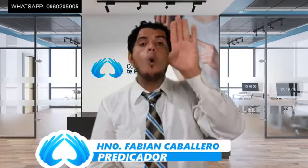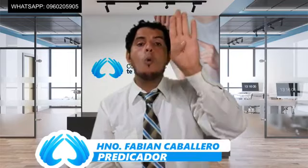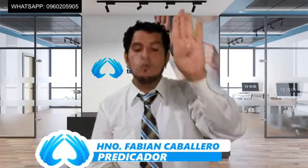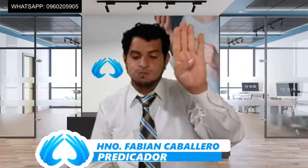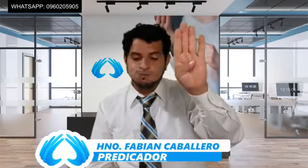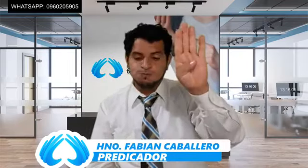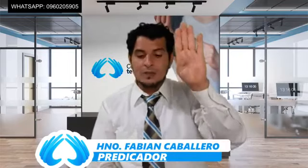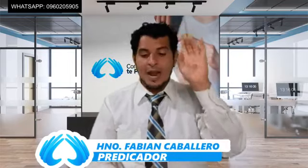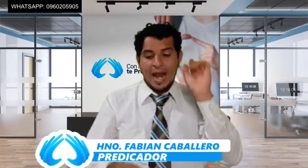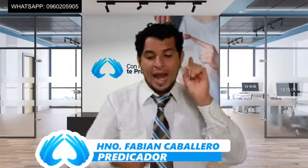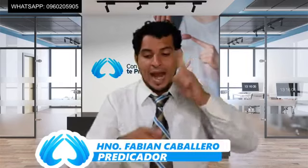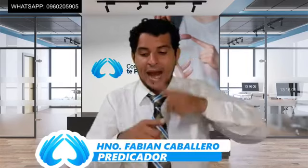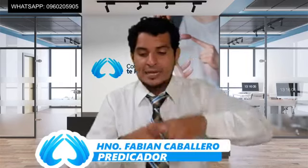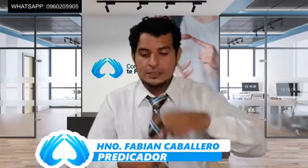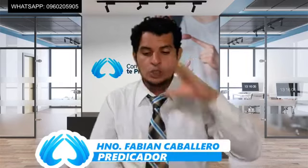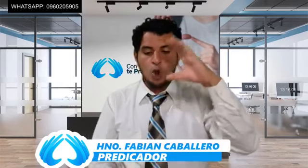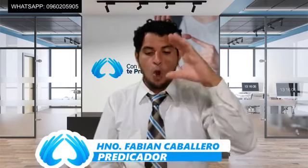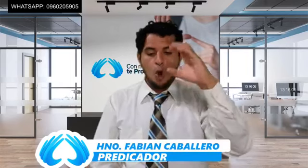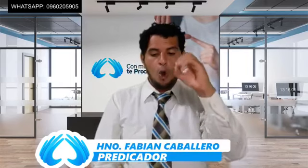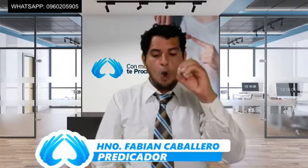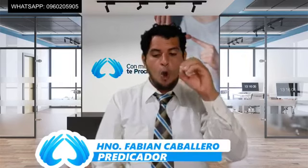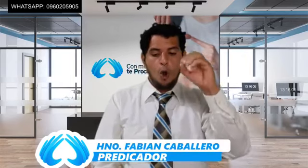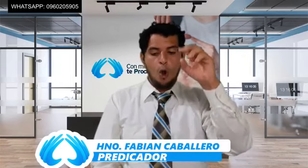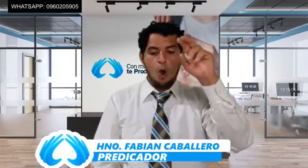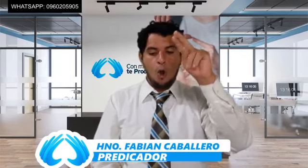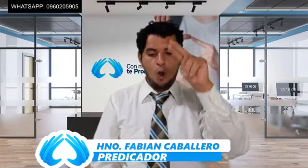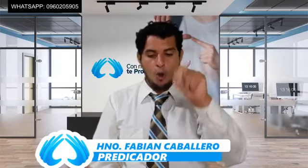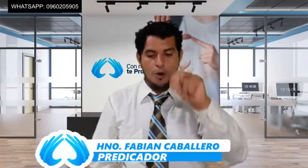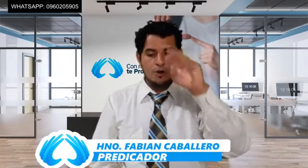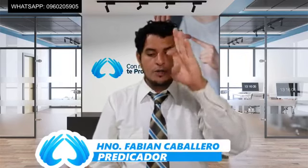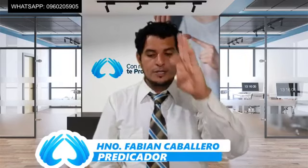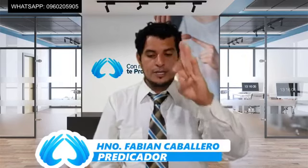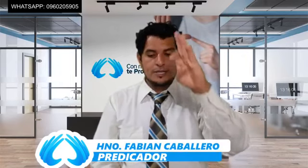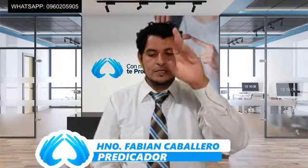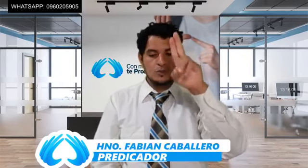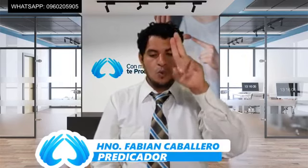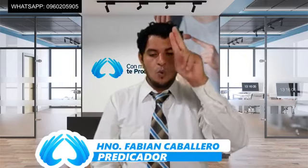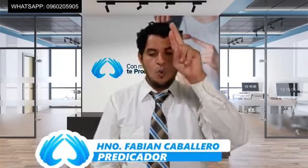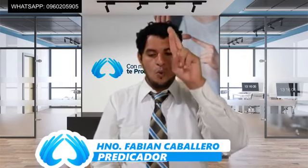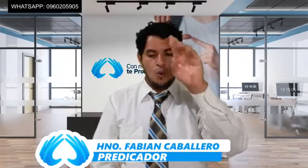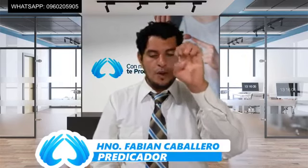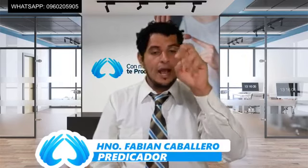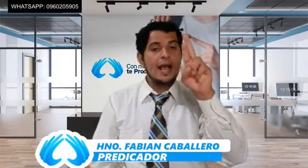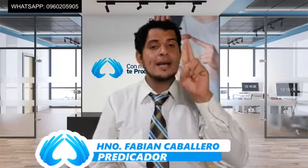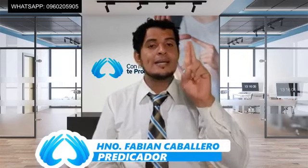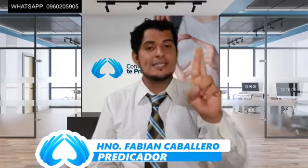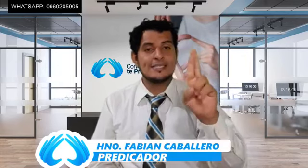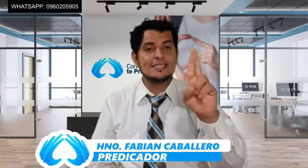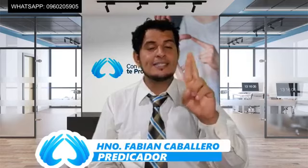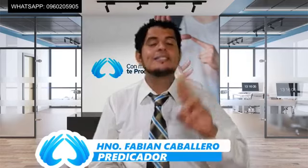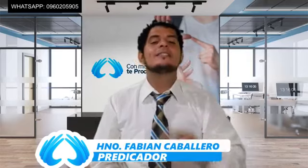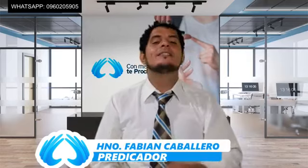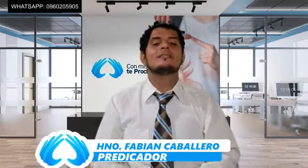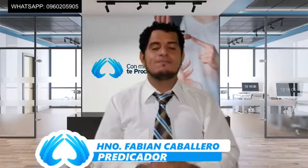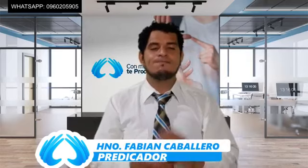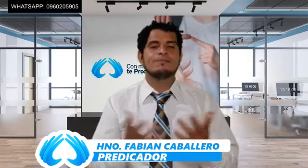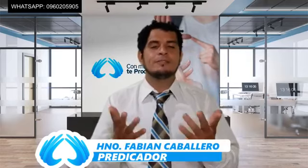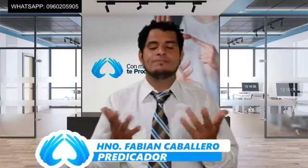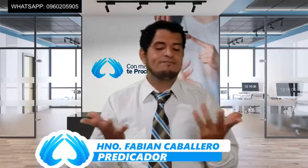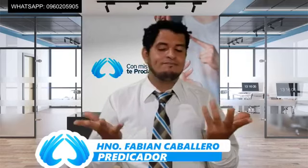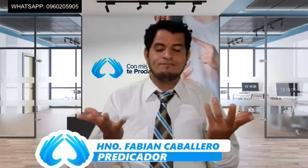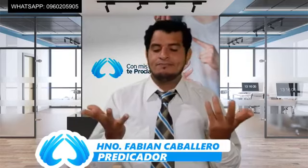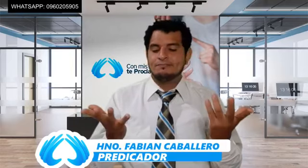Ahora vamos a aprender cuáles son los libros poéticos, de cuál a cuál. De Job a